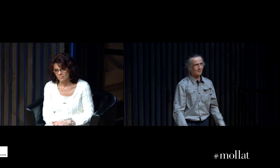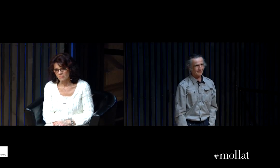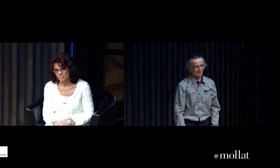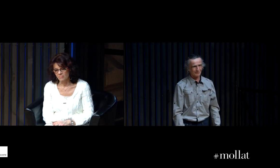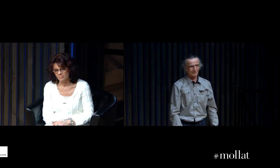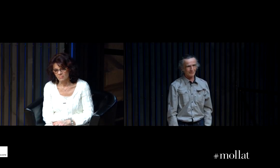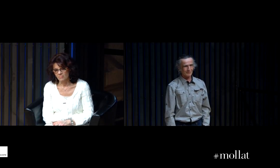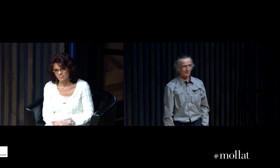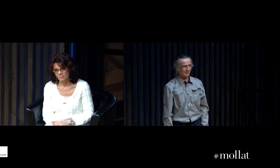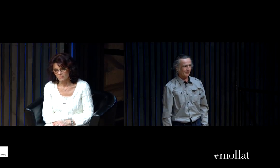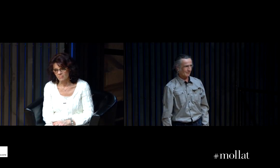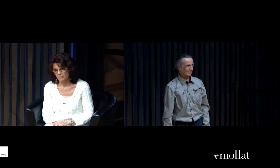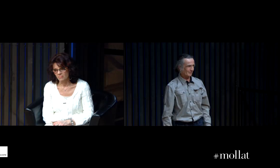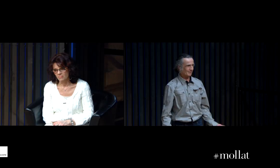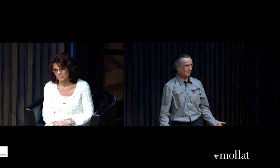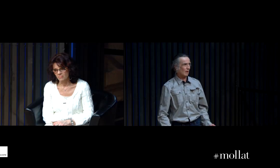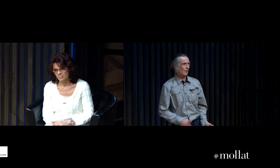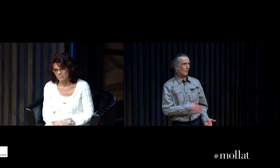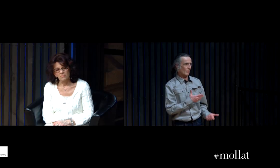question d'argent.